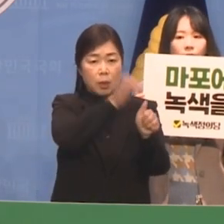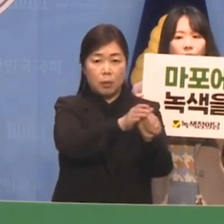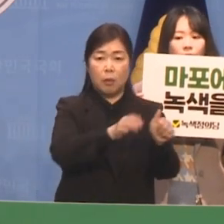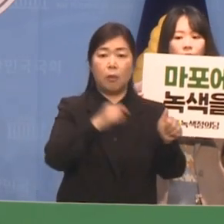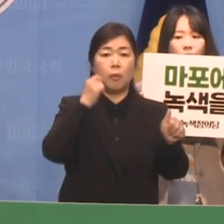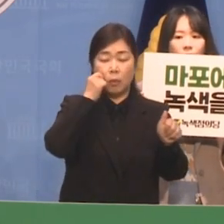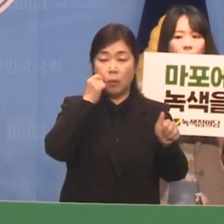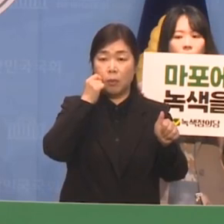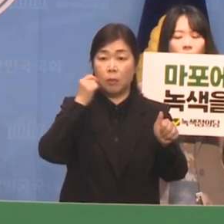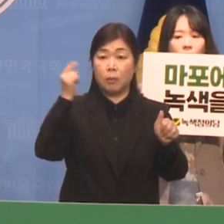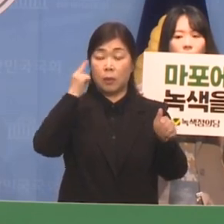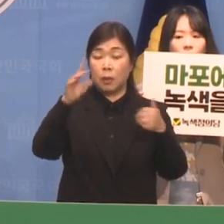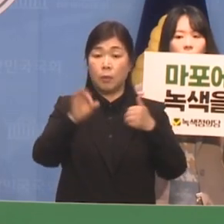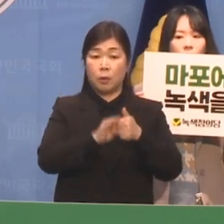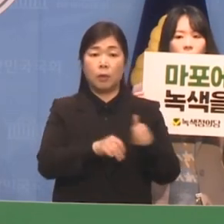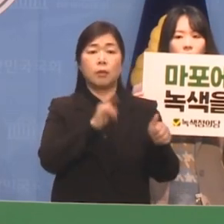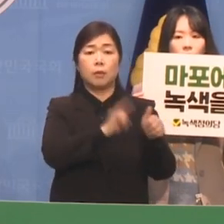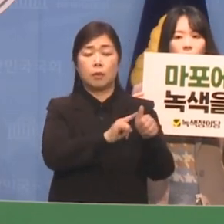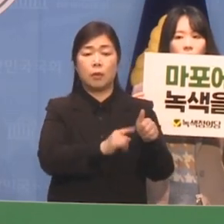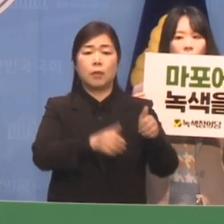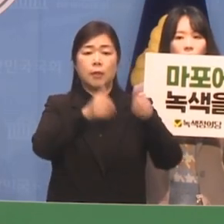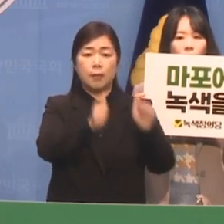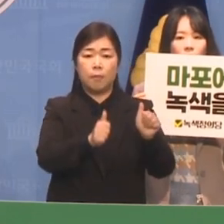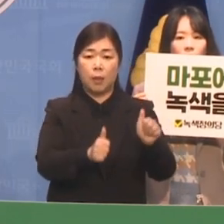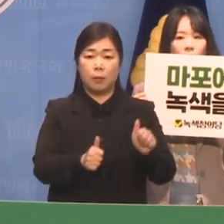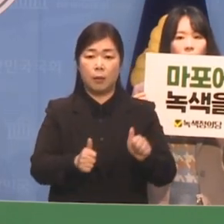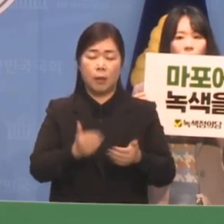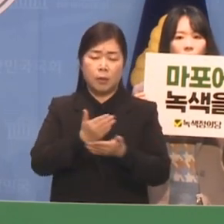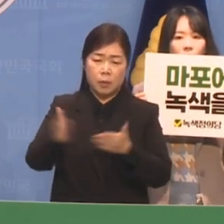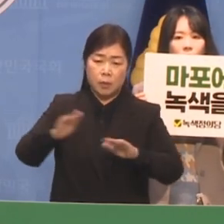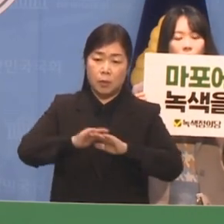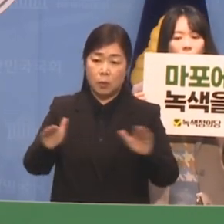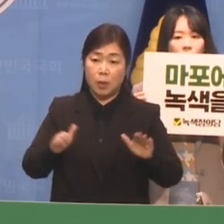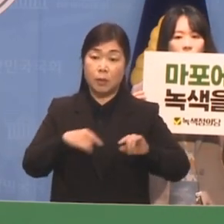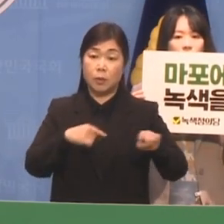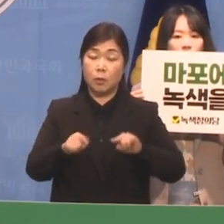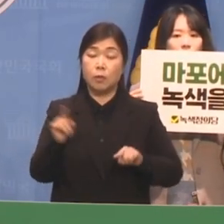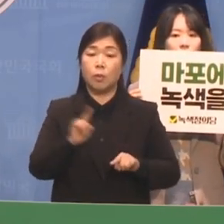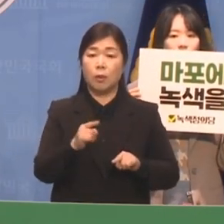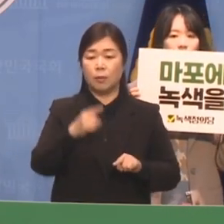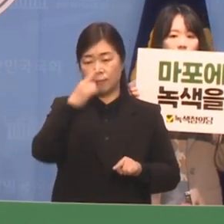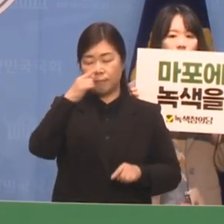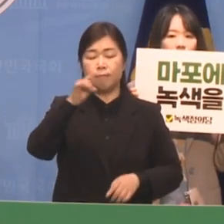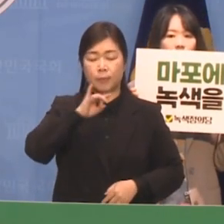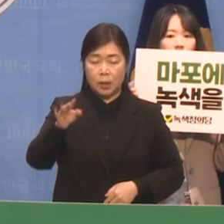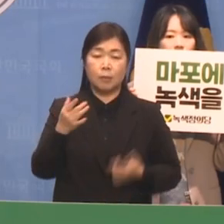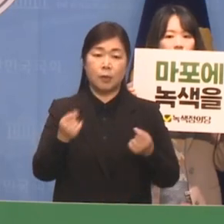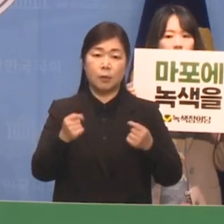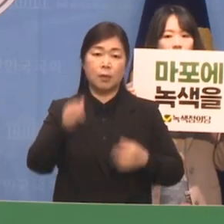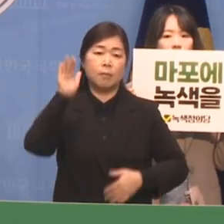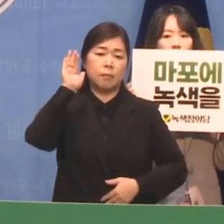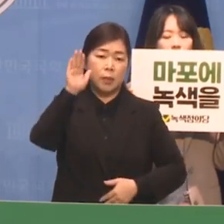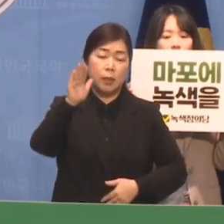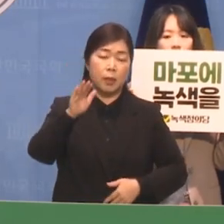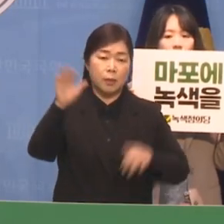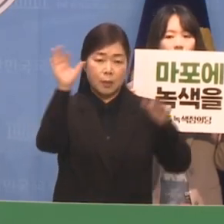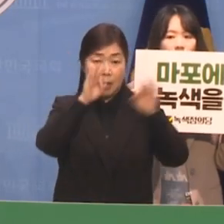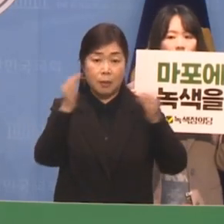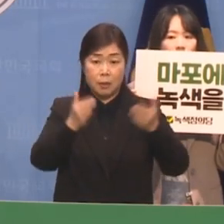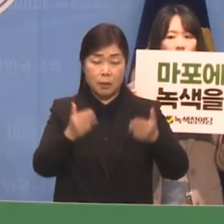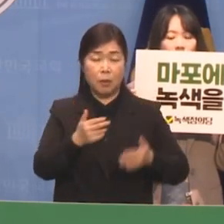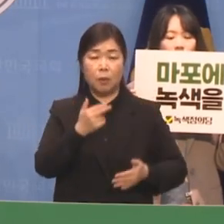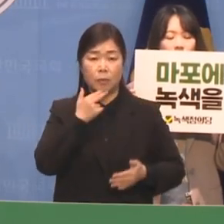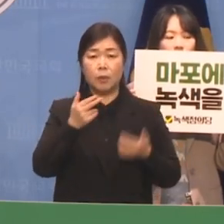없습니다. 그들이 말하는 심판과 청산의 정치는 단언컨대 미래를 찾는 일이 될